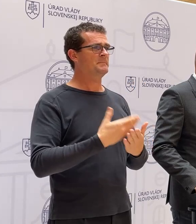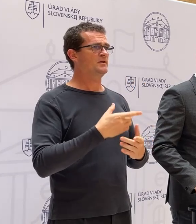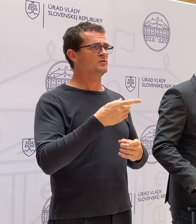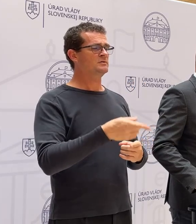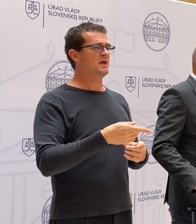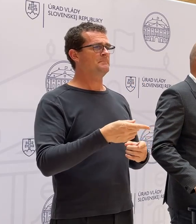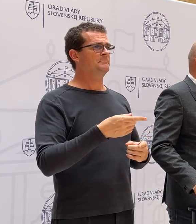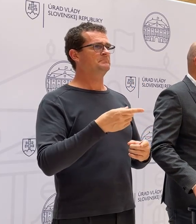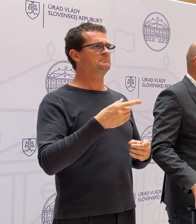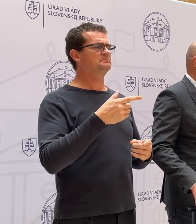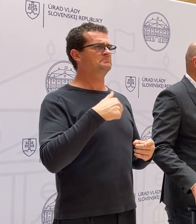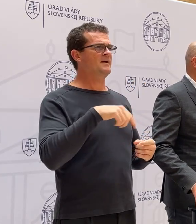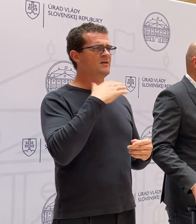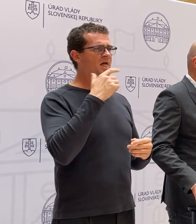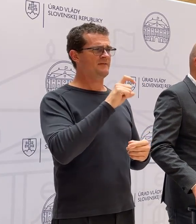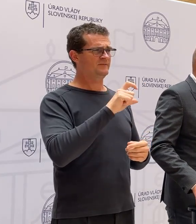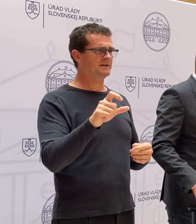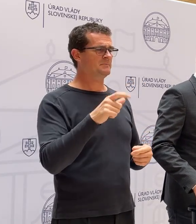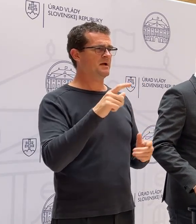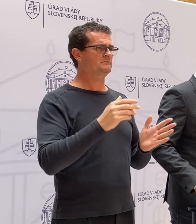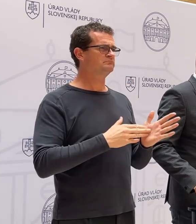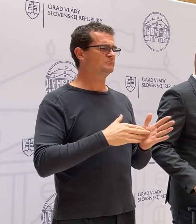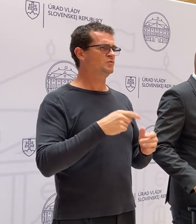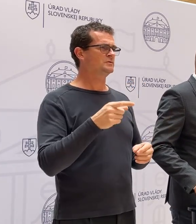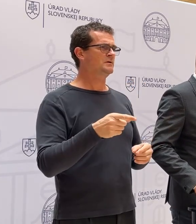tam medzičasom je niekoľko desiatok firiem, ktorí budú potrebovať